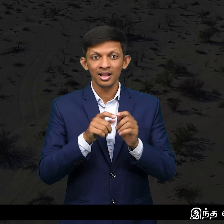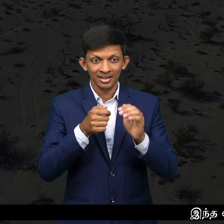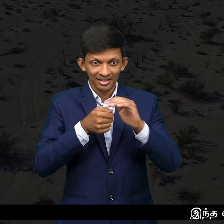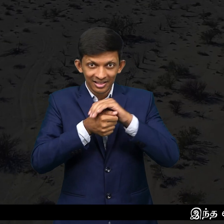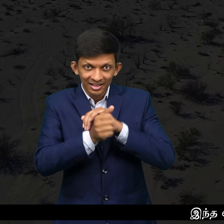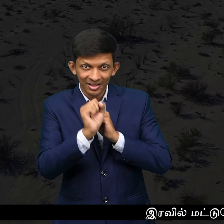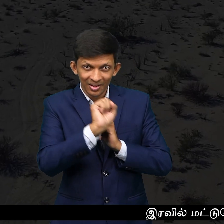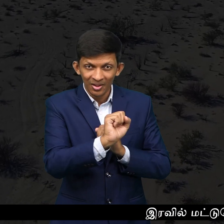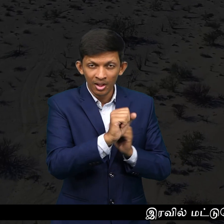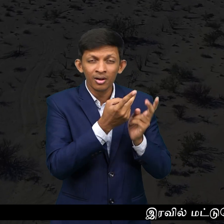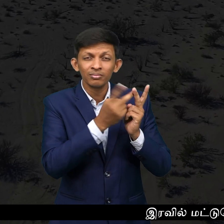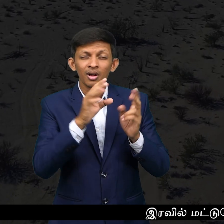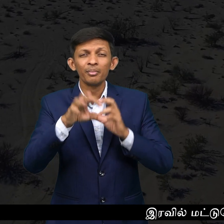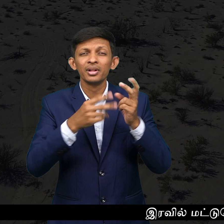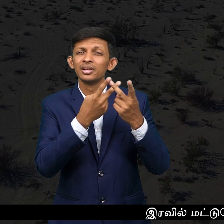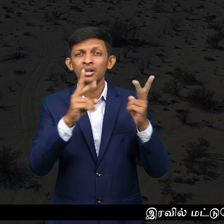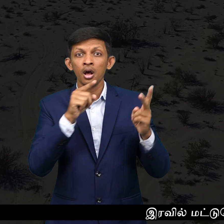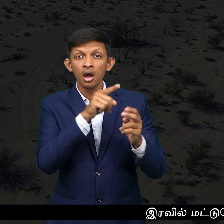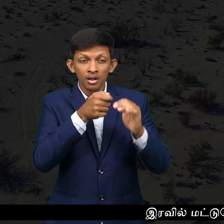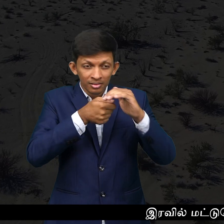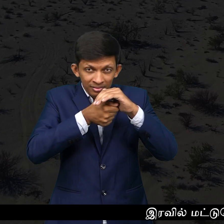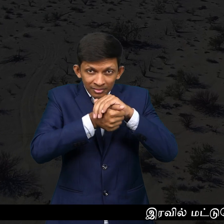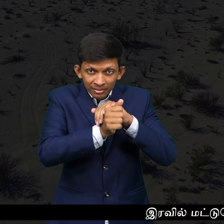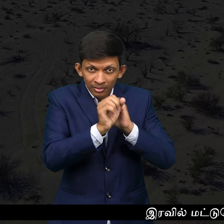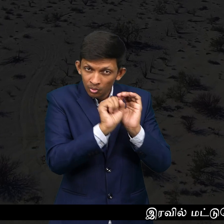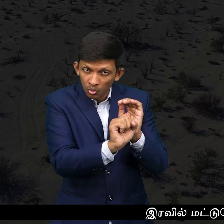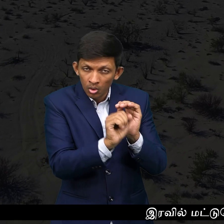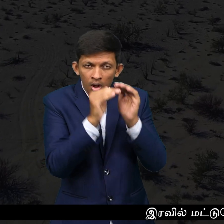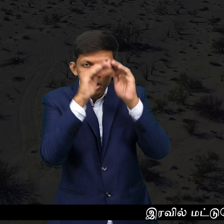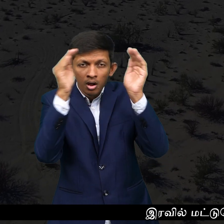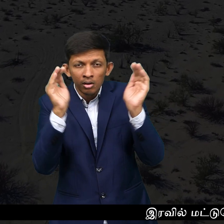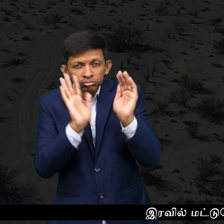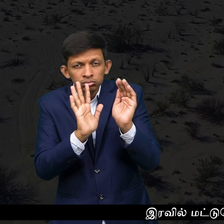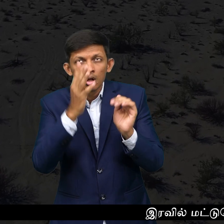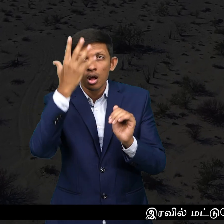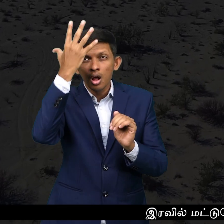இந்த விலங்குகள் இரவில் மட்டுமே வெளியே வரும்.